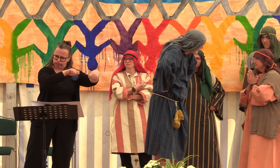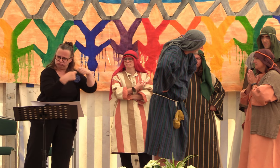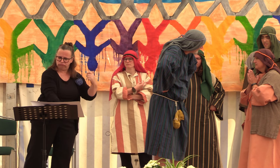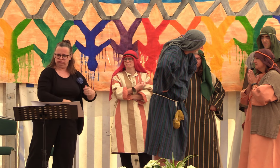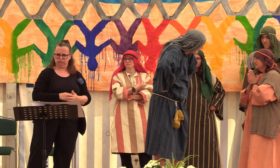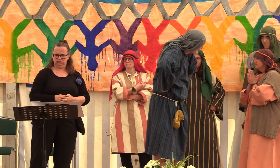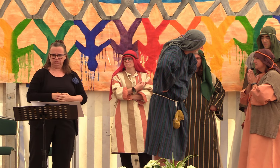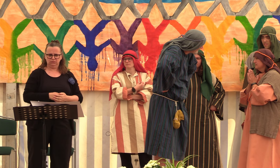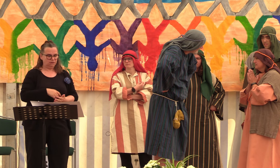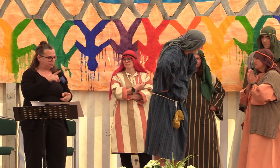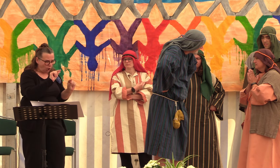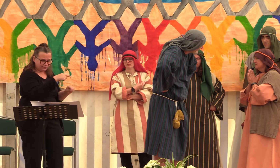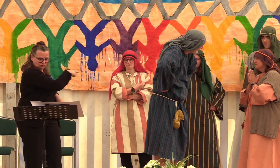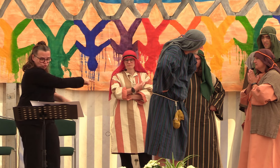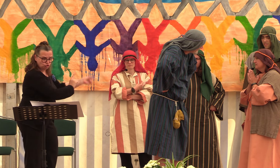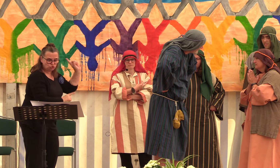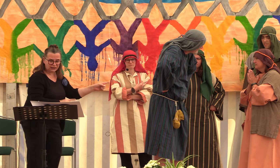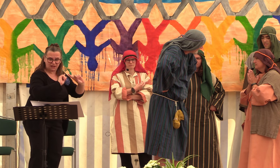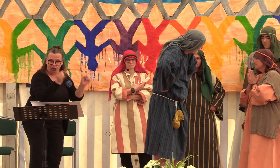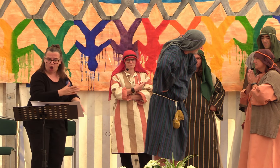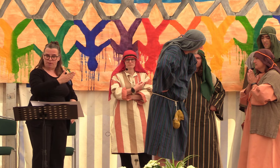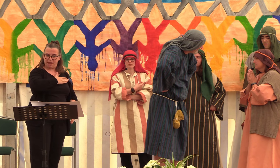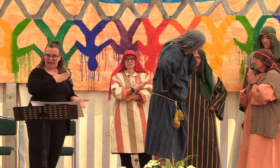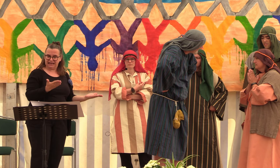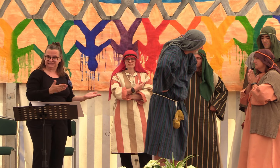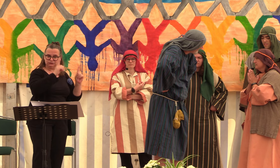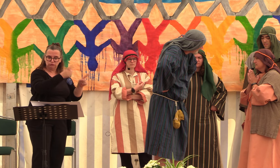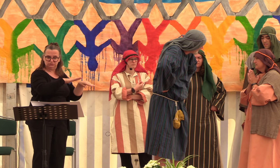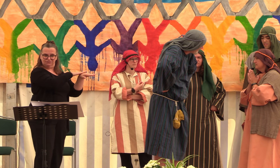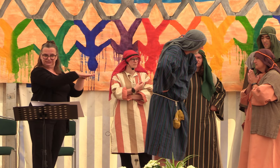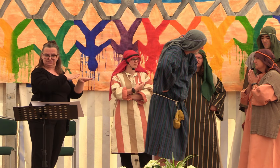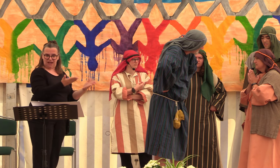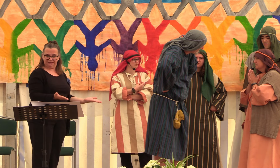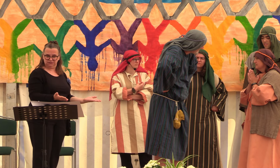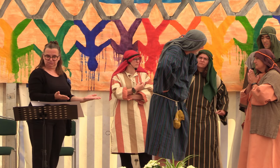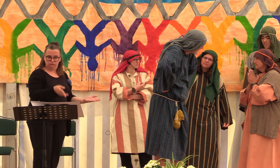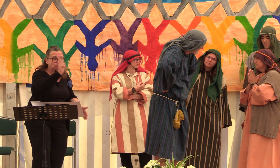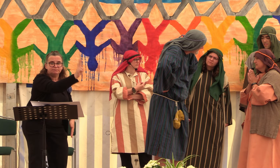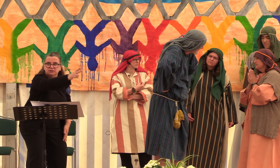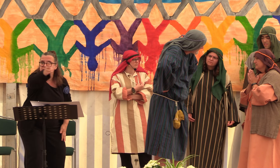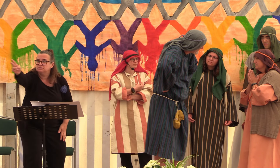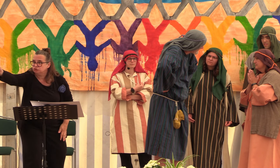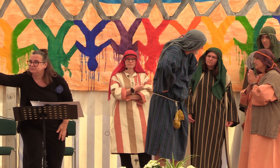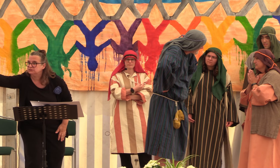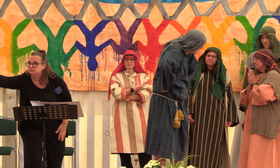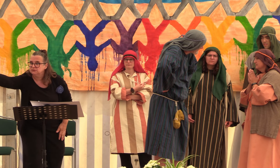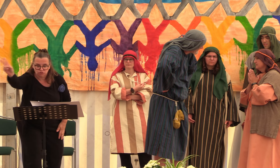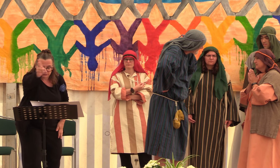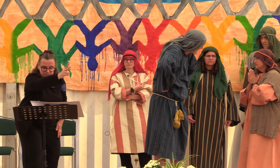Der König war barmherzig und hat deine Schulden erlassen. Du sollst auch barmherzig sein und verzeihen.